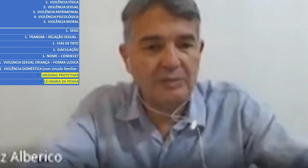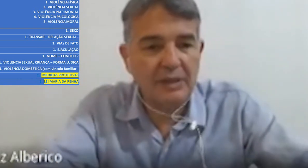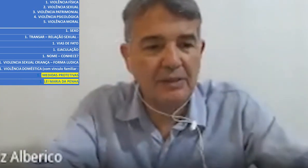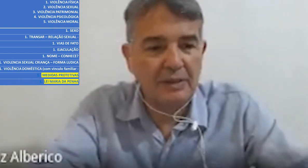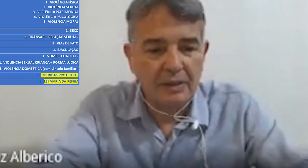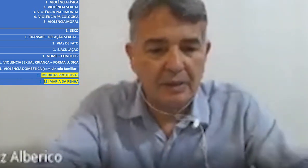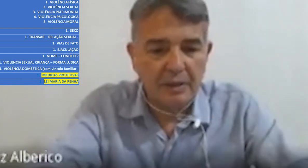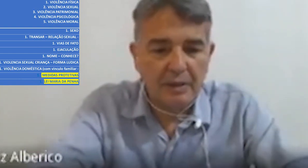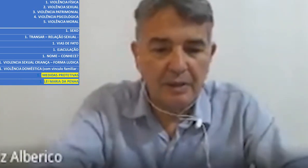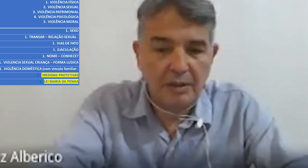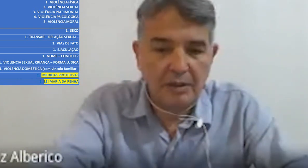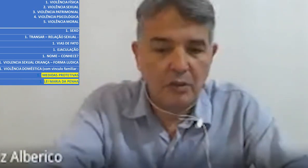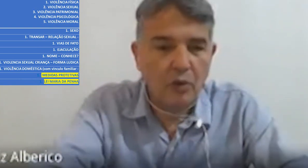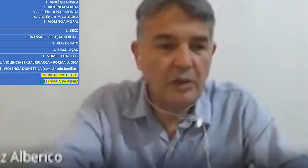historicamente. Nome?